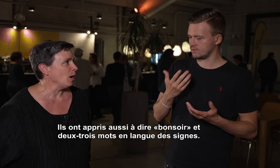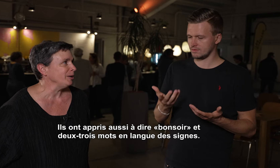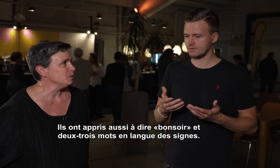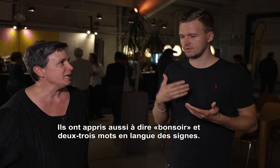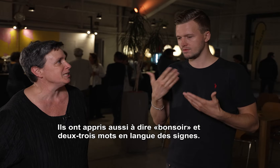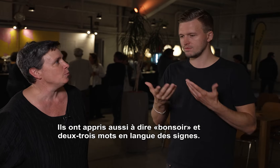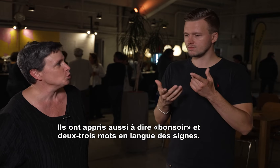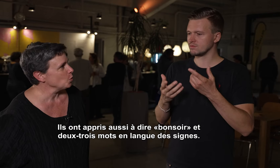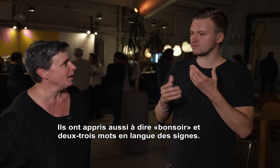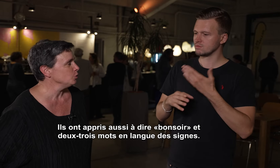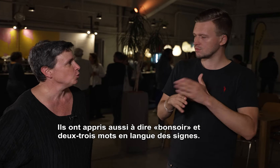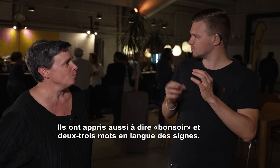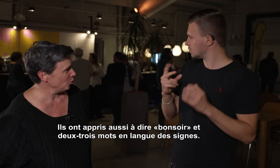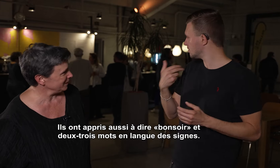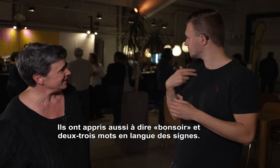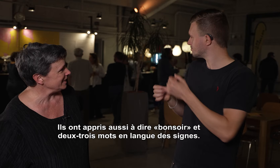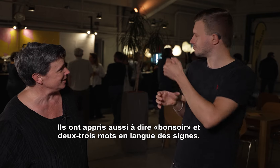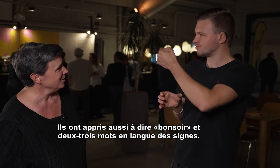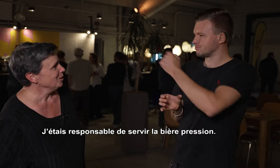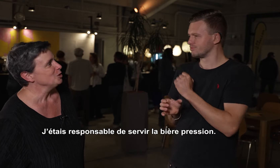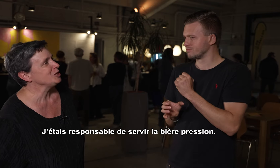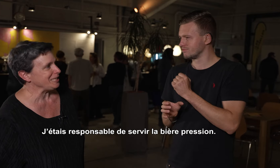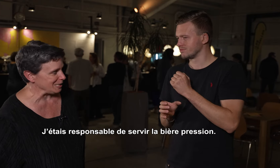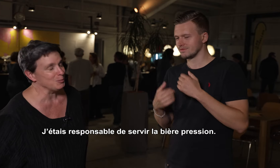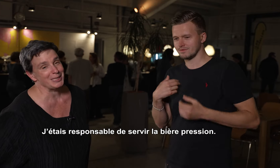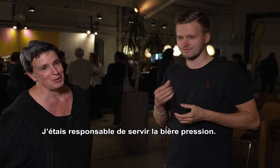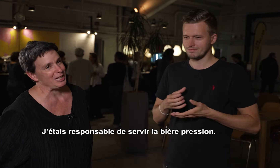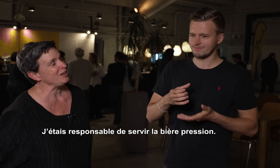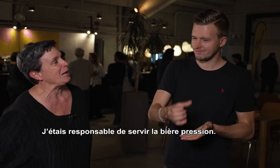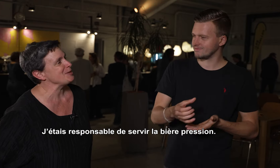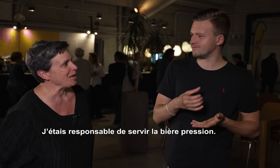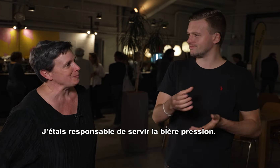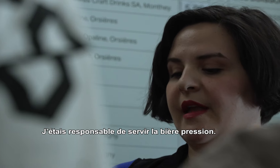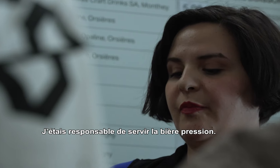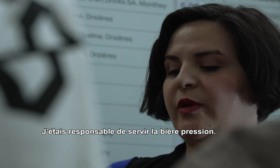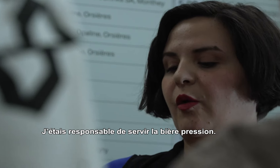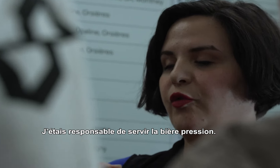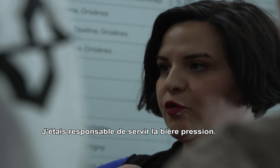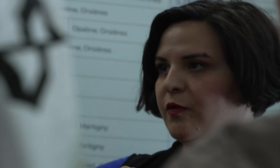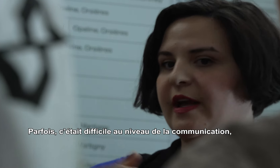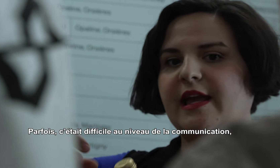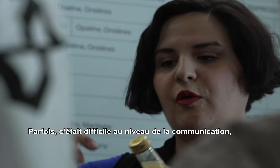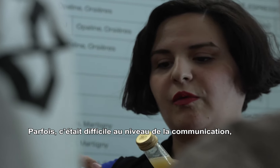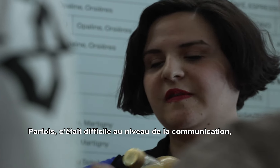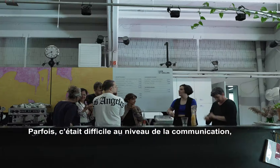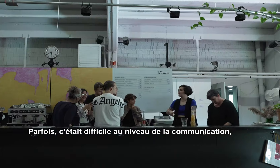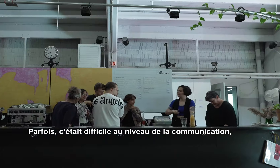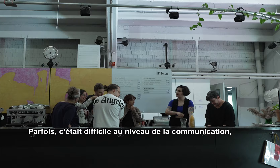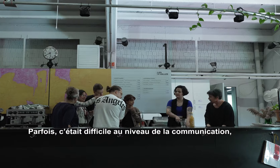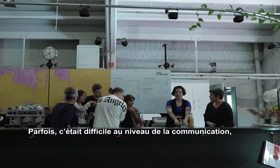appris aussi à dire bonsoir et deux, trois mots en langue des signes. J'étais responsable de servir la bière, des pressions. Parfois, c'était difficile au niveau de la